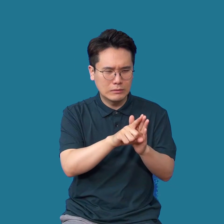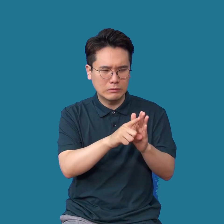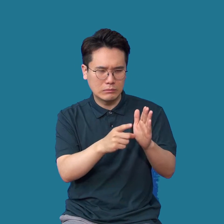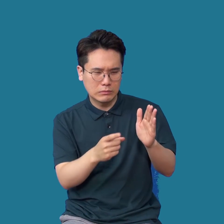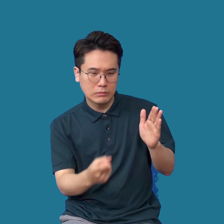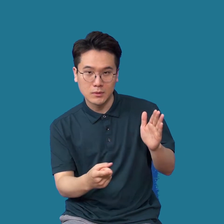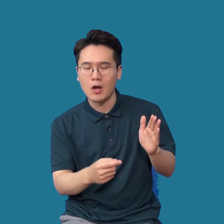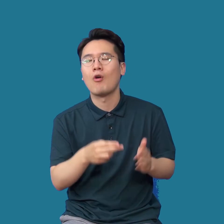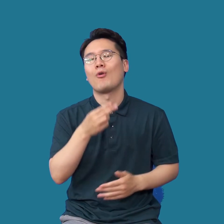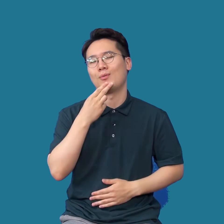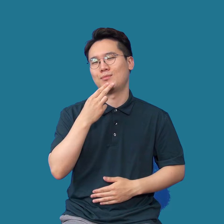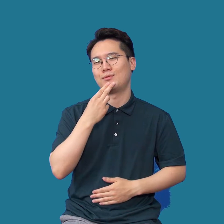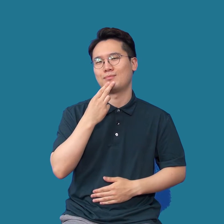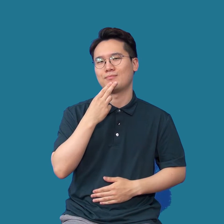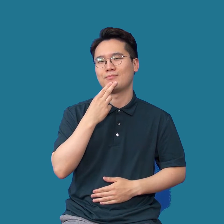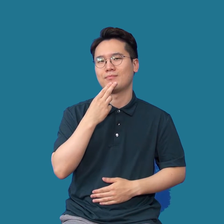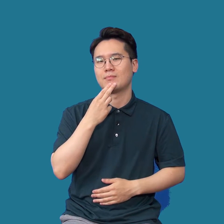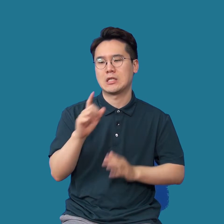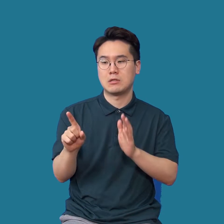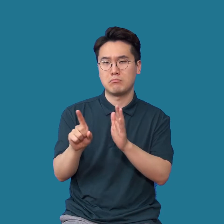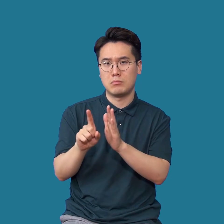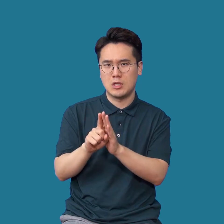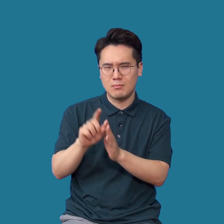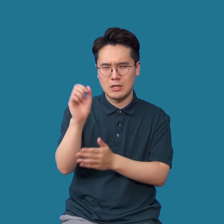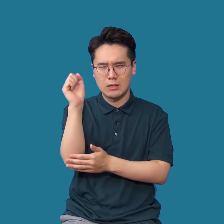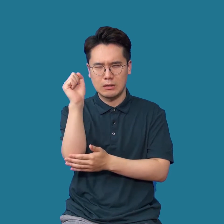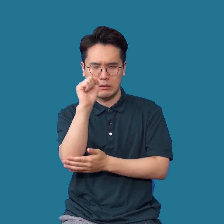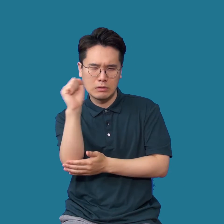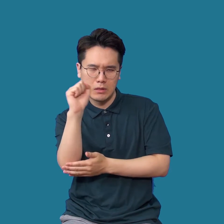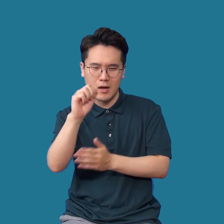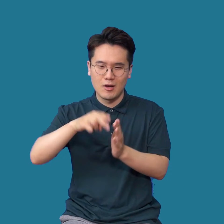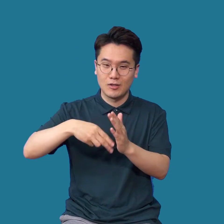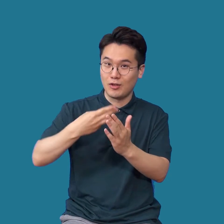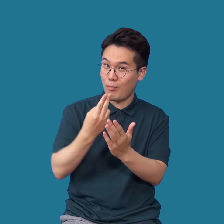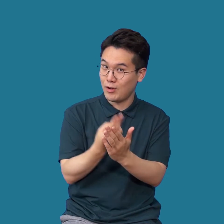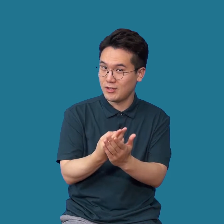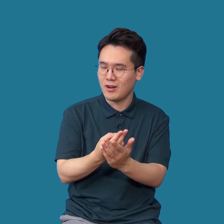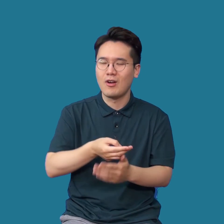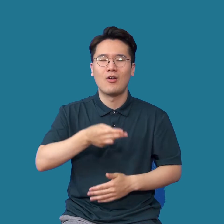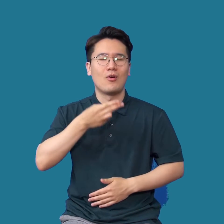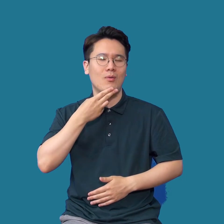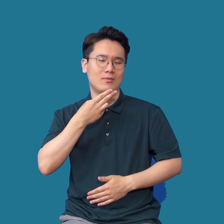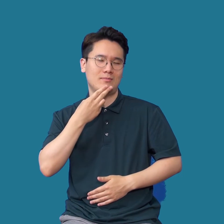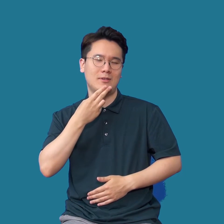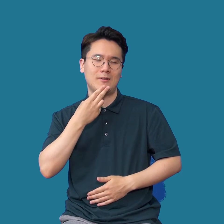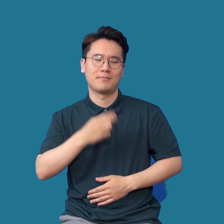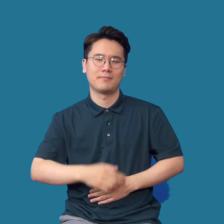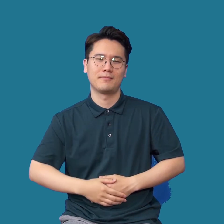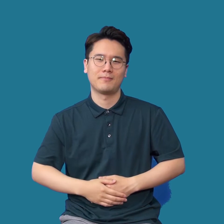없어서 그냥 흔들리거나 넘어지거나 그렇게 하지는 않습니다.